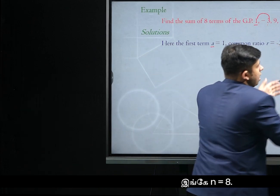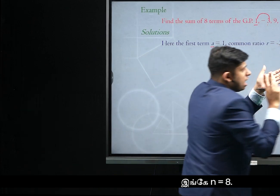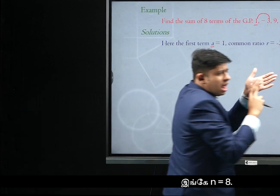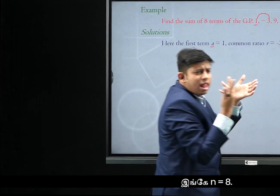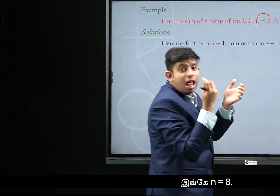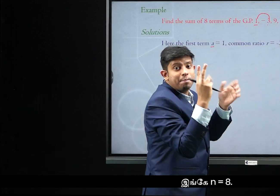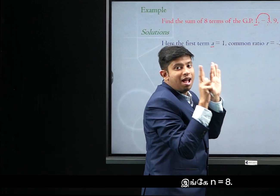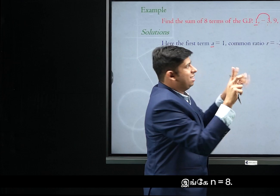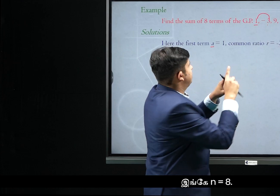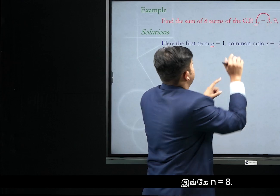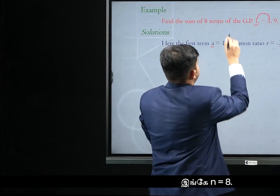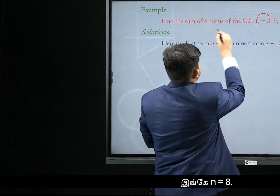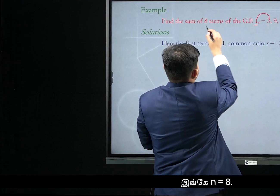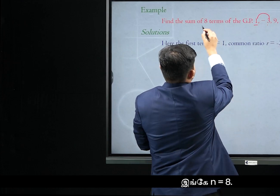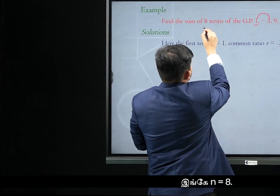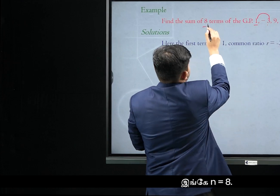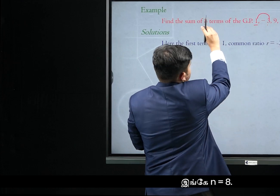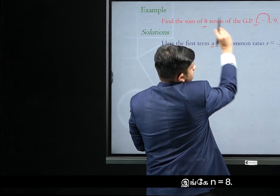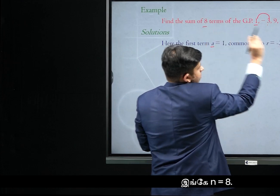இங்கே எண் ஈடு 8.